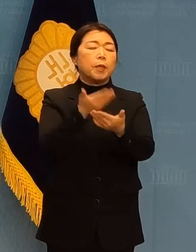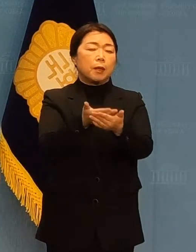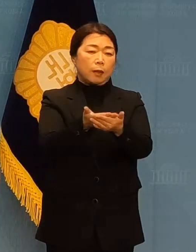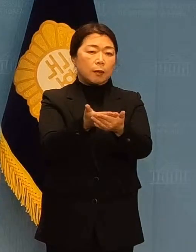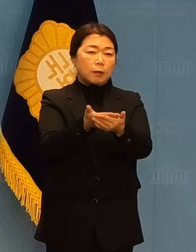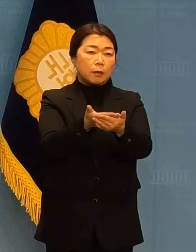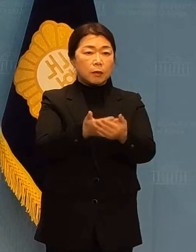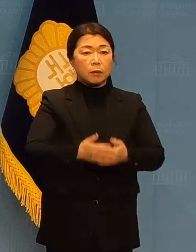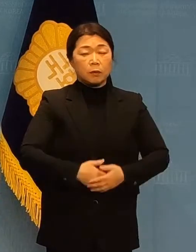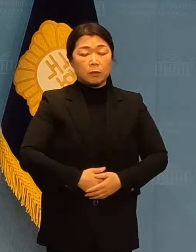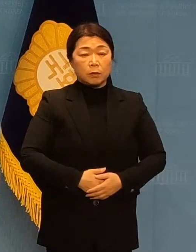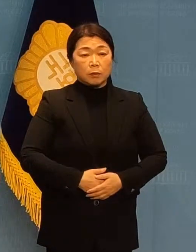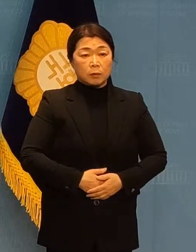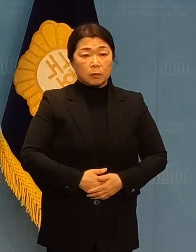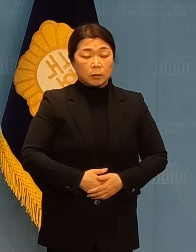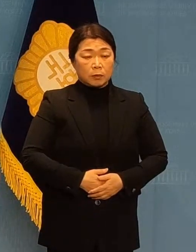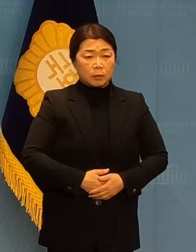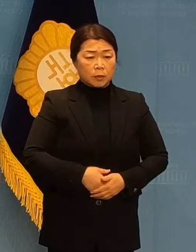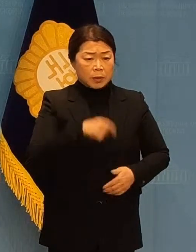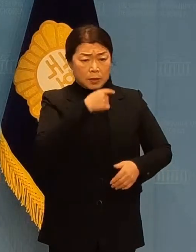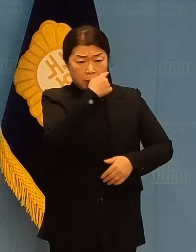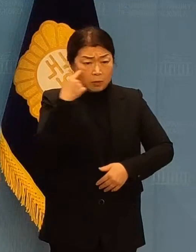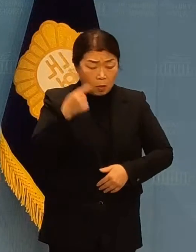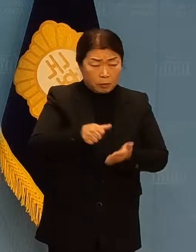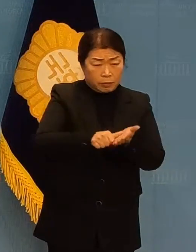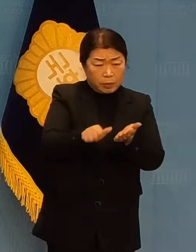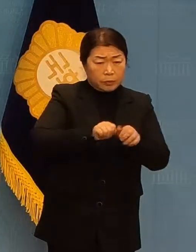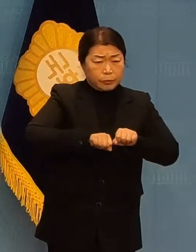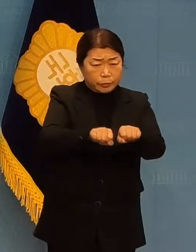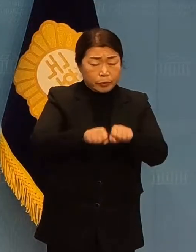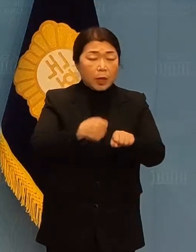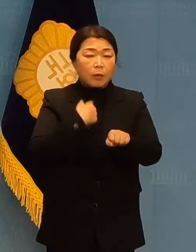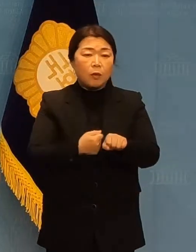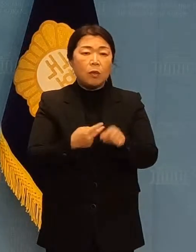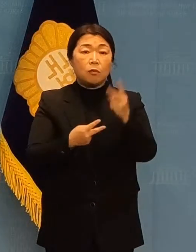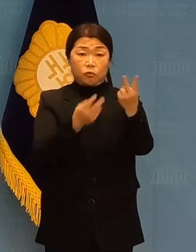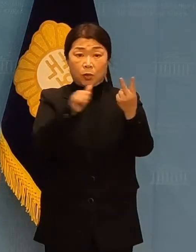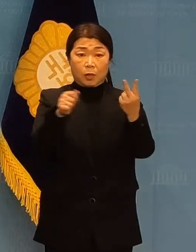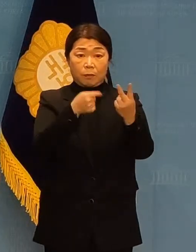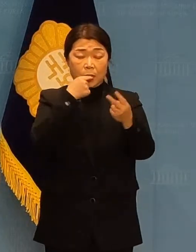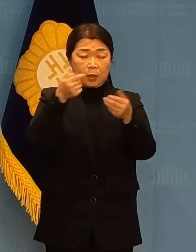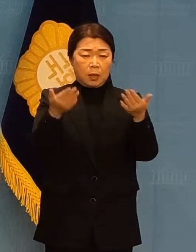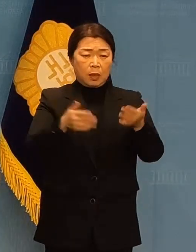가덕도 현장에서 증거인멸을 지시했던 이 두 사람,